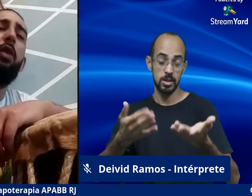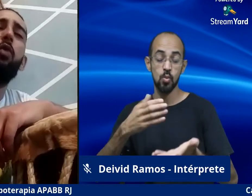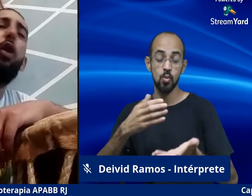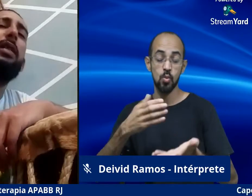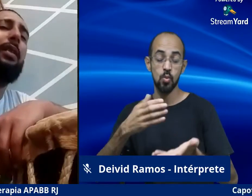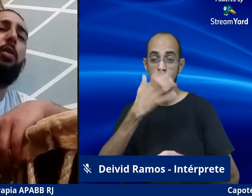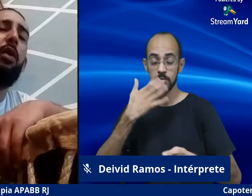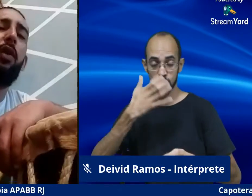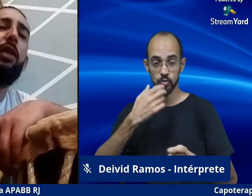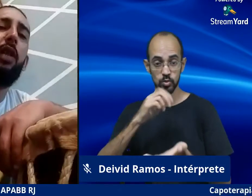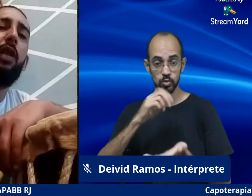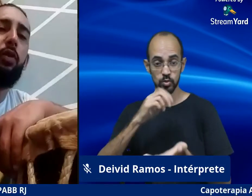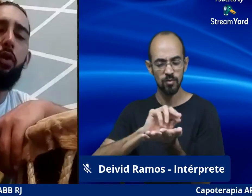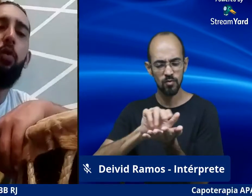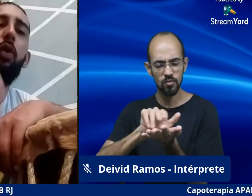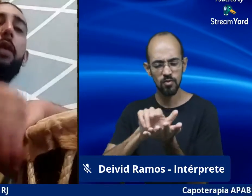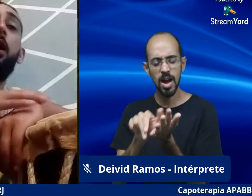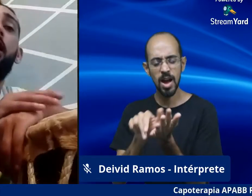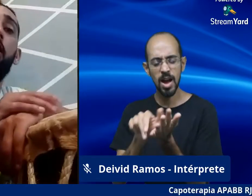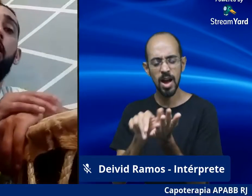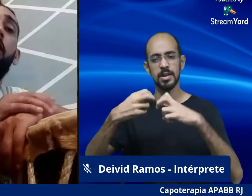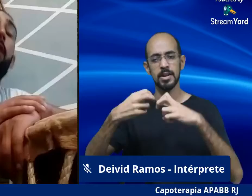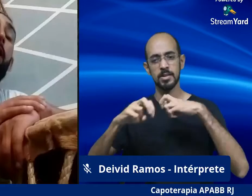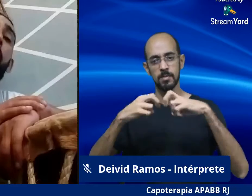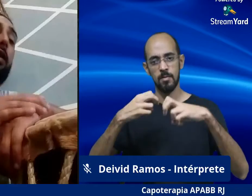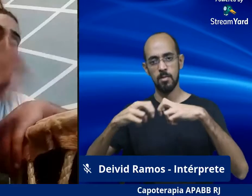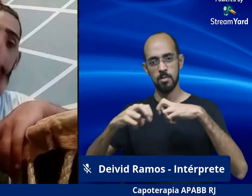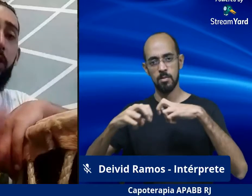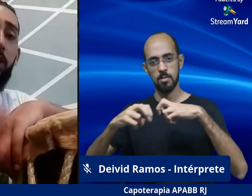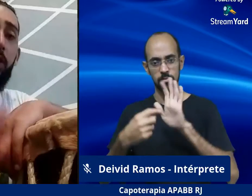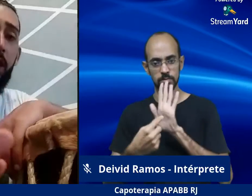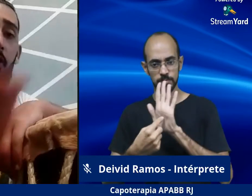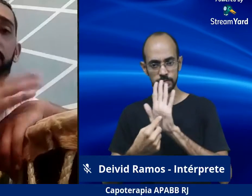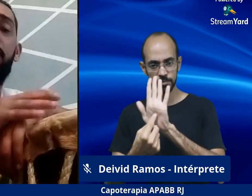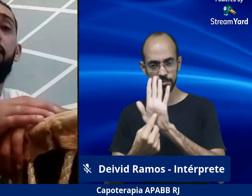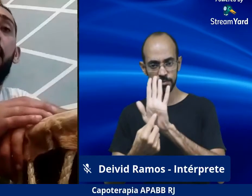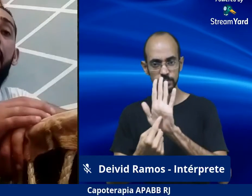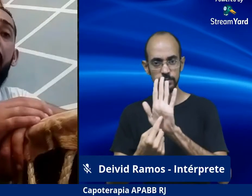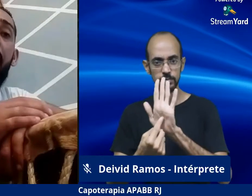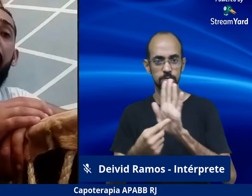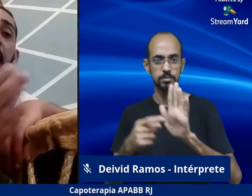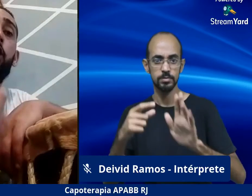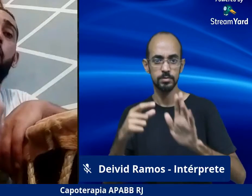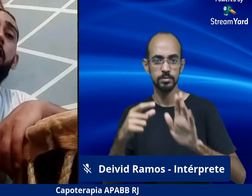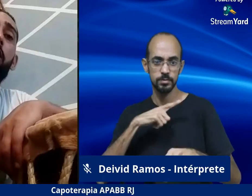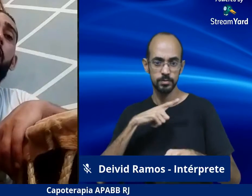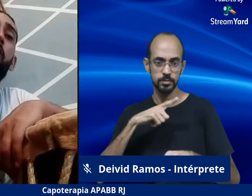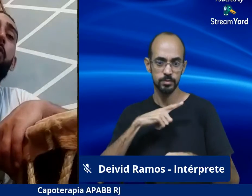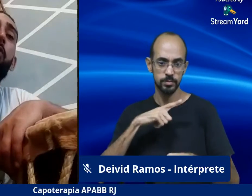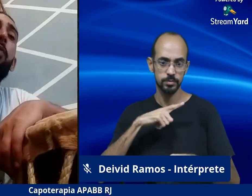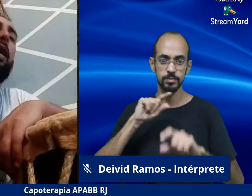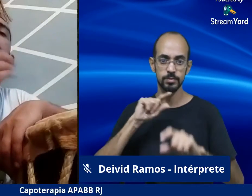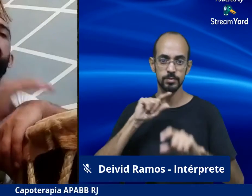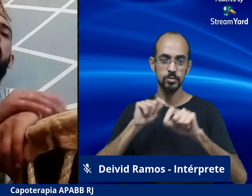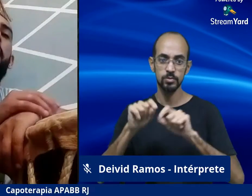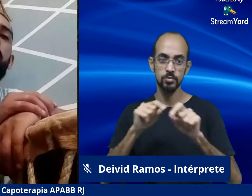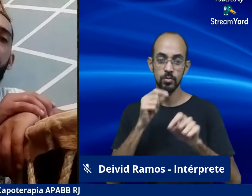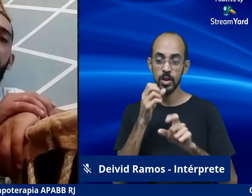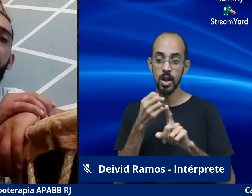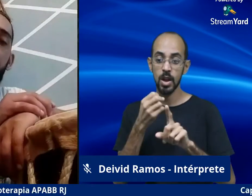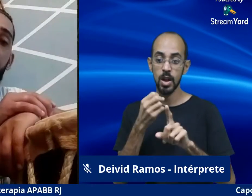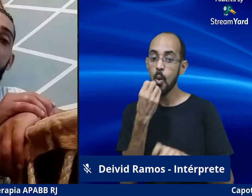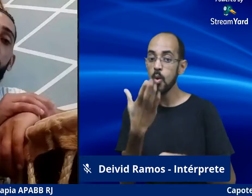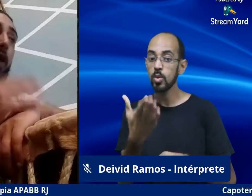maculelê, em todas essas manifestações culturais que eu falei, na capoeira, inclusive, elas contam inúmeras